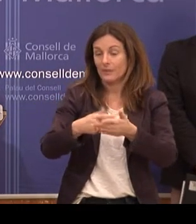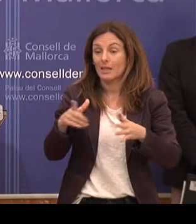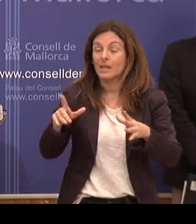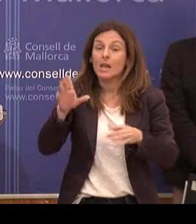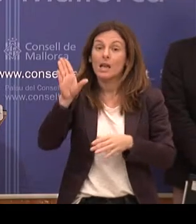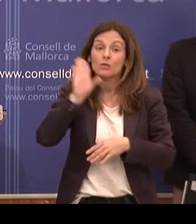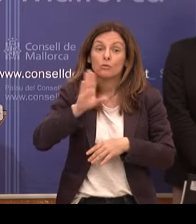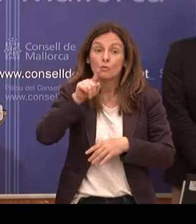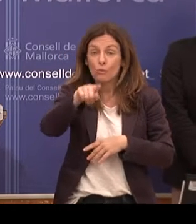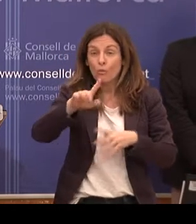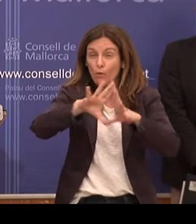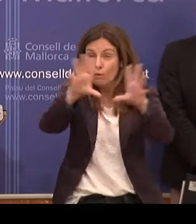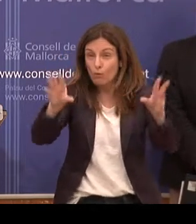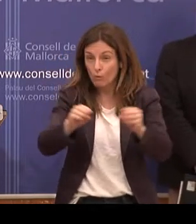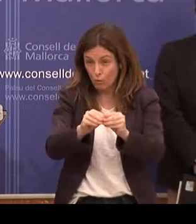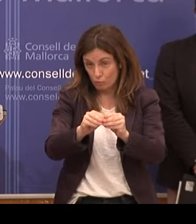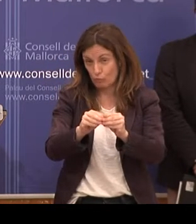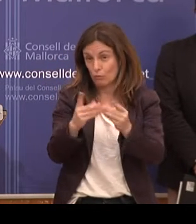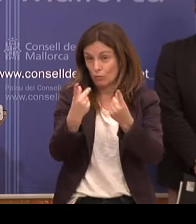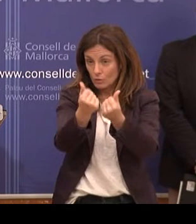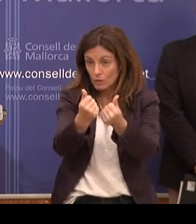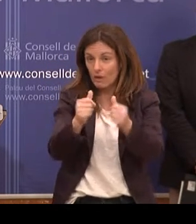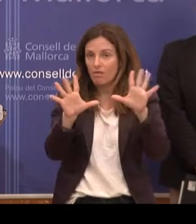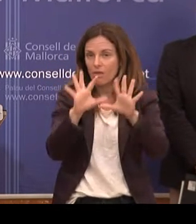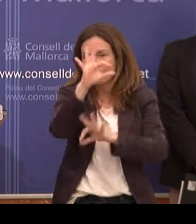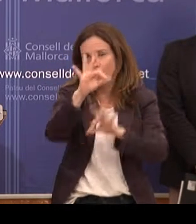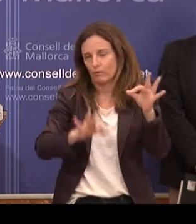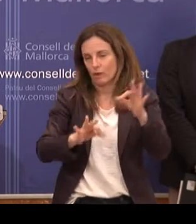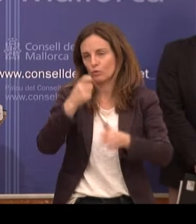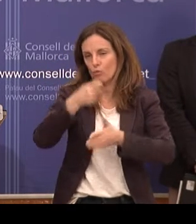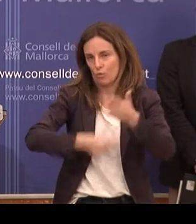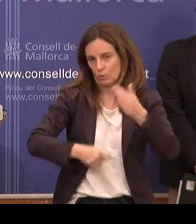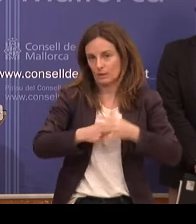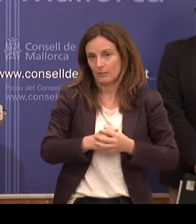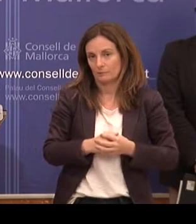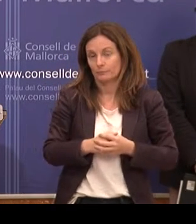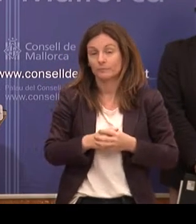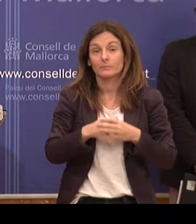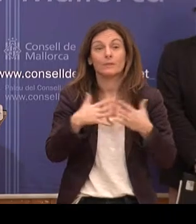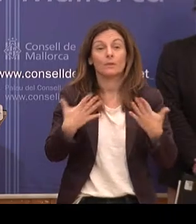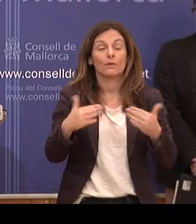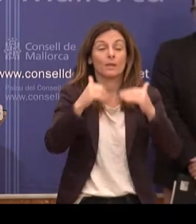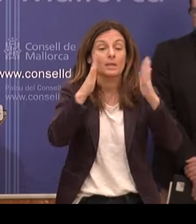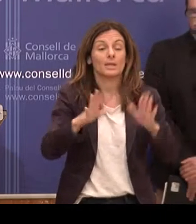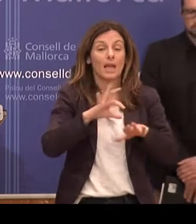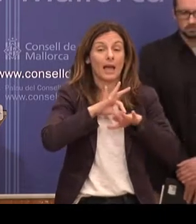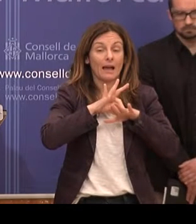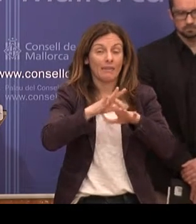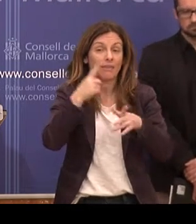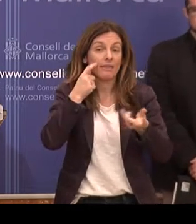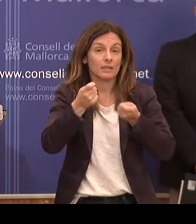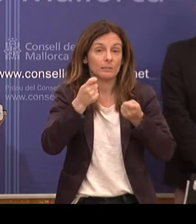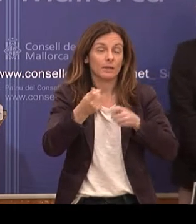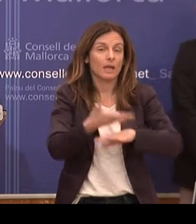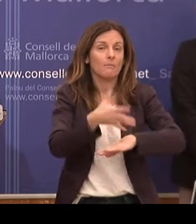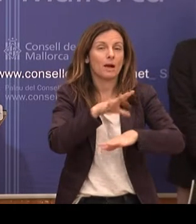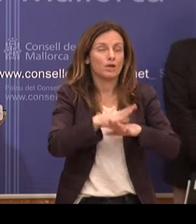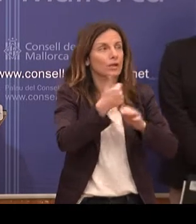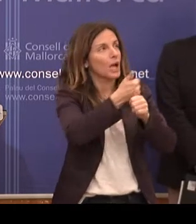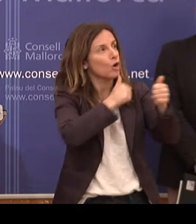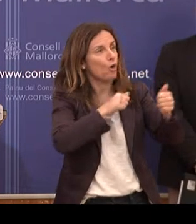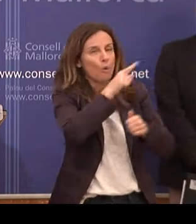tingut una passa més. Aquestes 150 òrders ja fa tres mesos que el Consell de Direcció de l'Agència